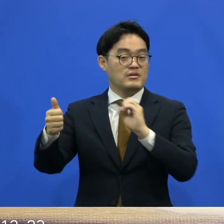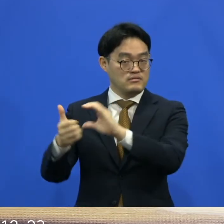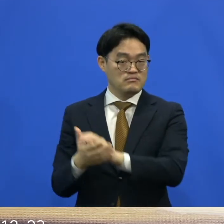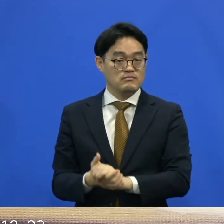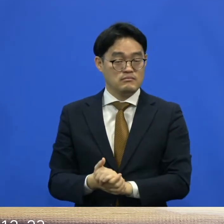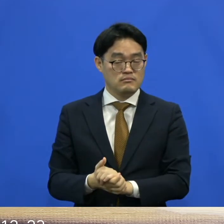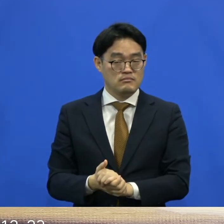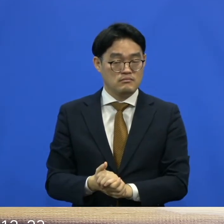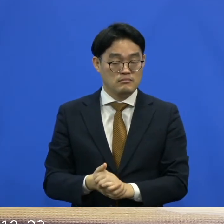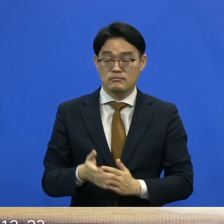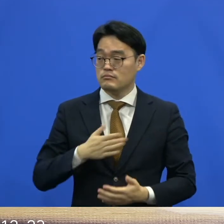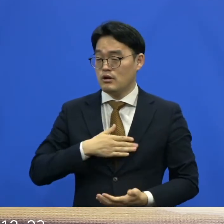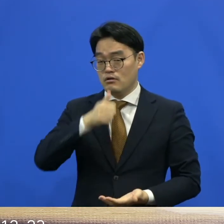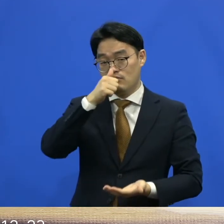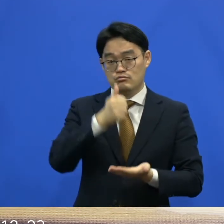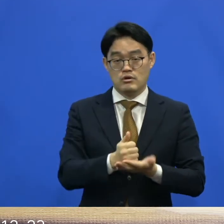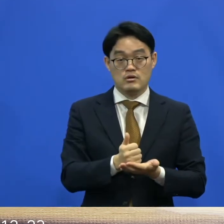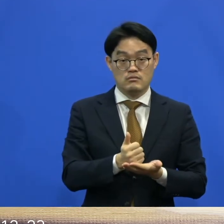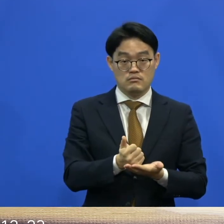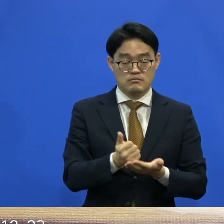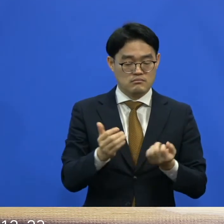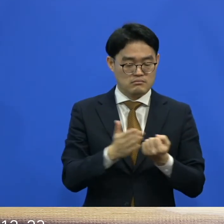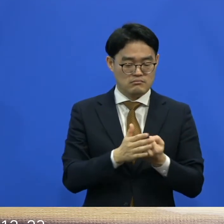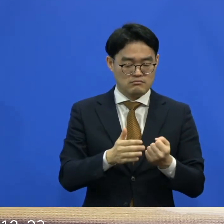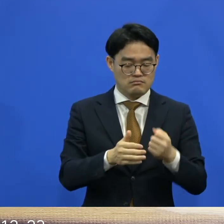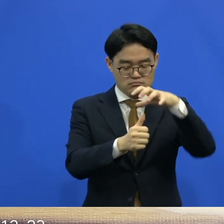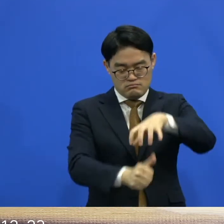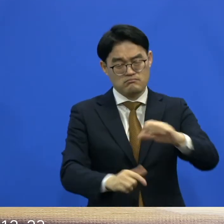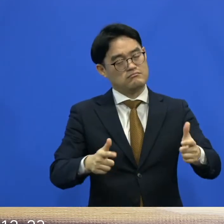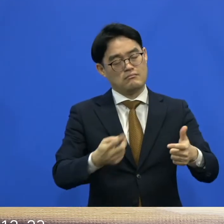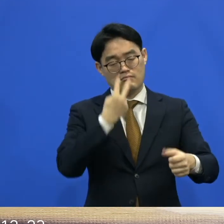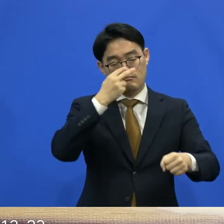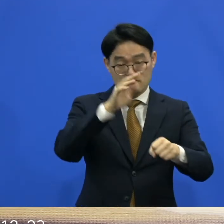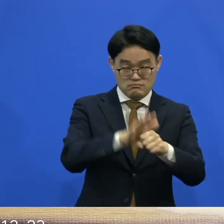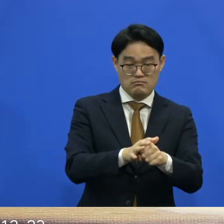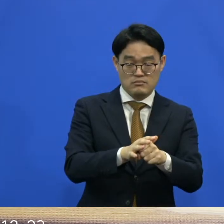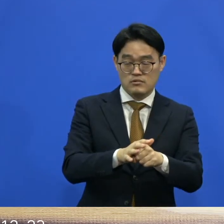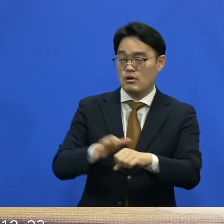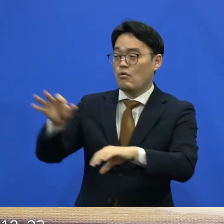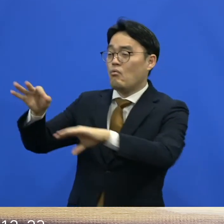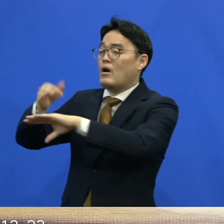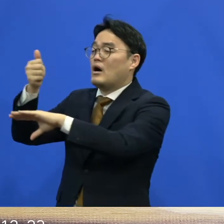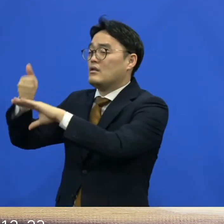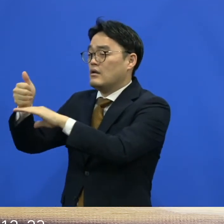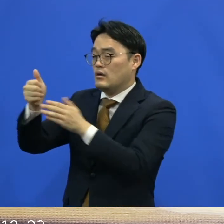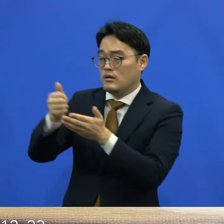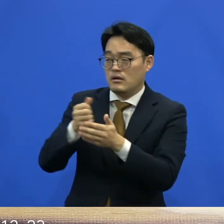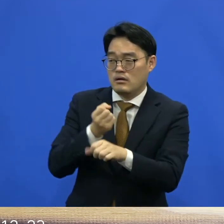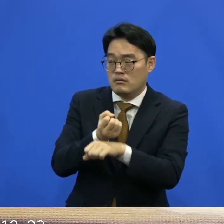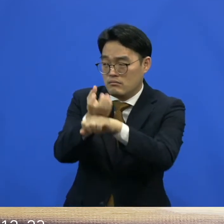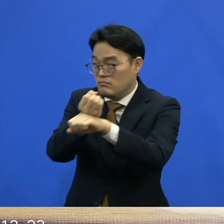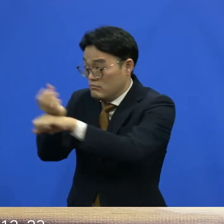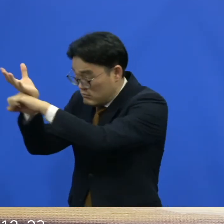나는 죄를 지어 여기 들어온 게 아닙니다. 억울합니다. 왕에게 말해서 나를 좀 풀어주십시오.